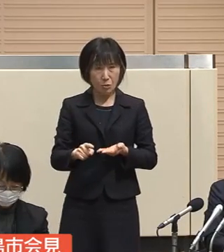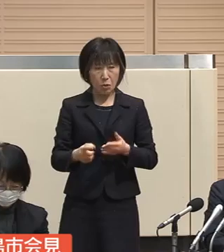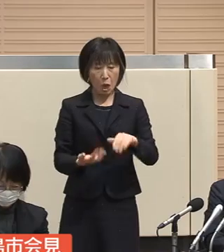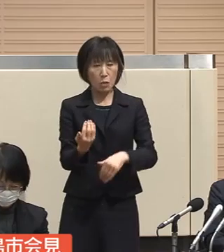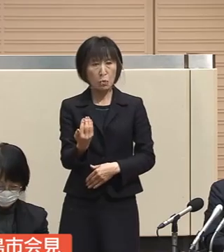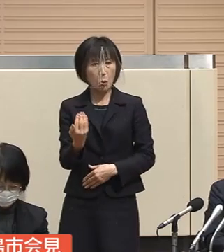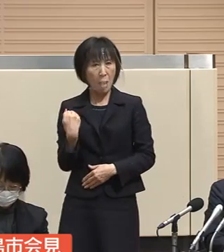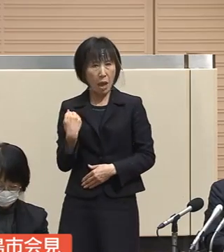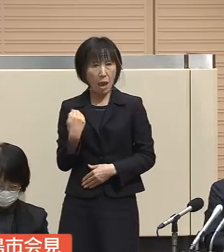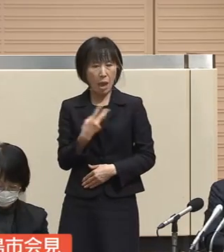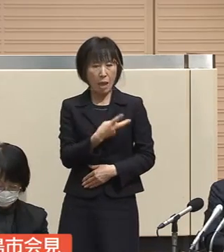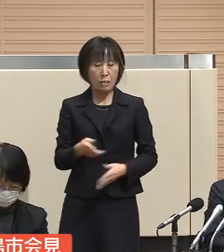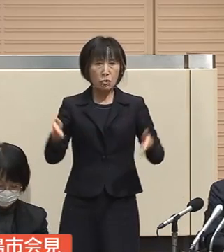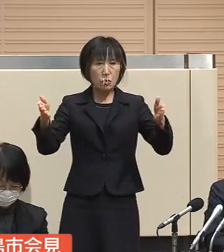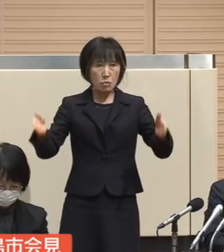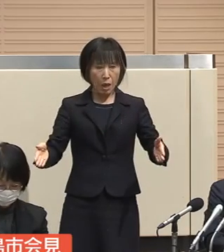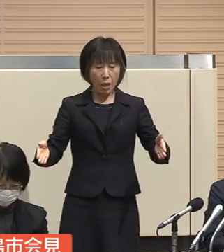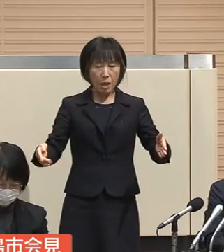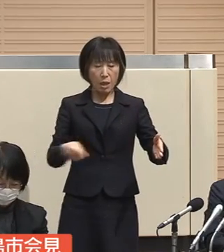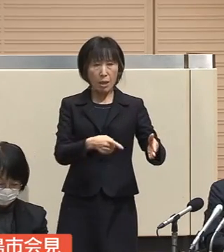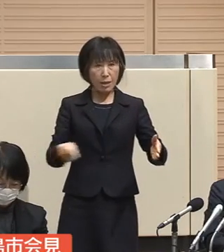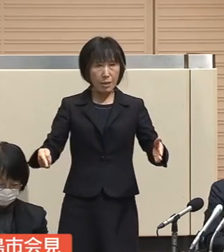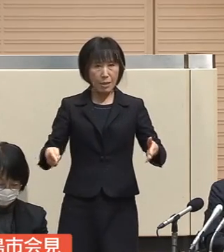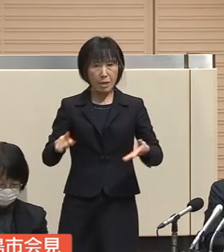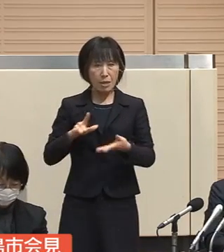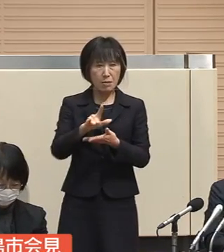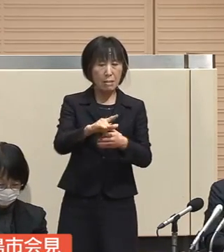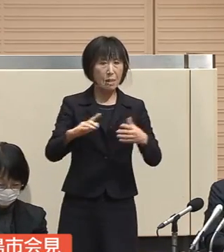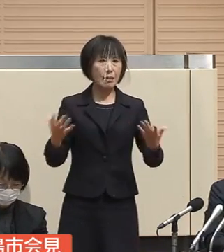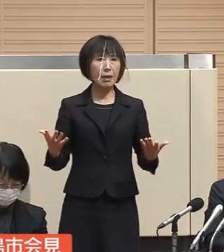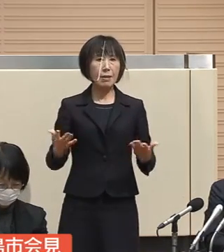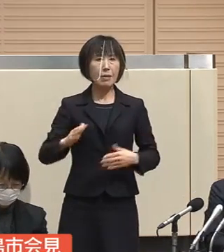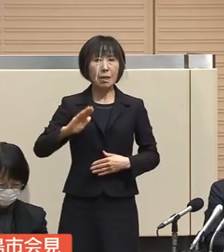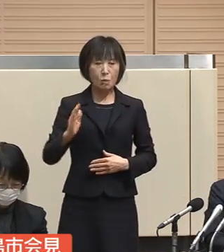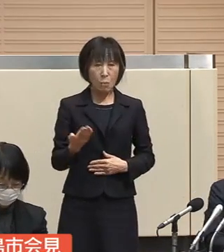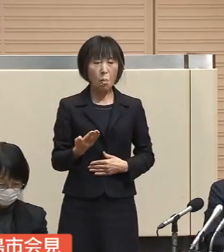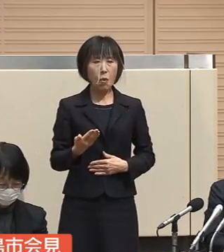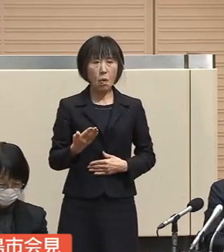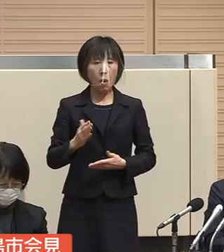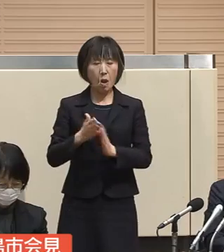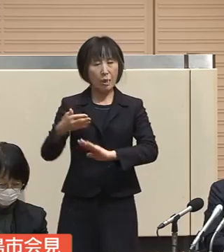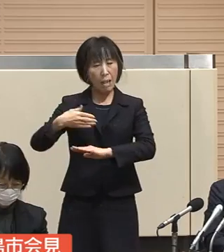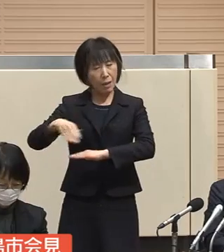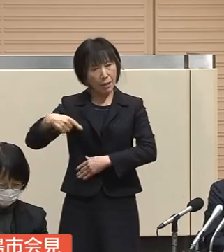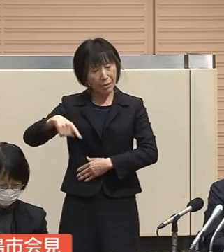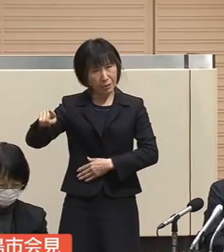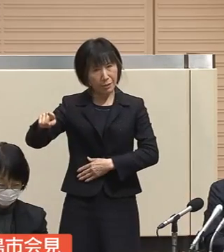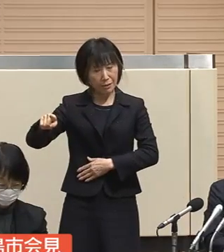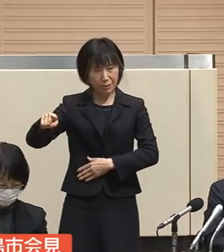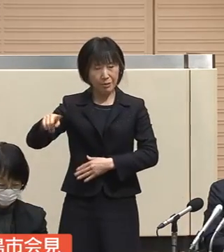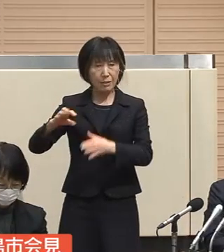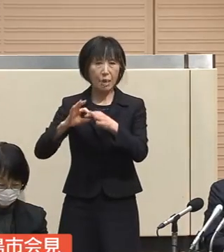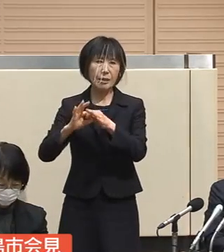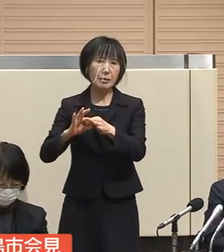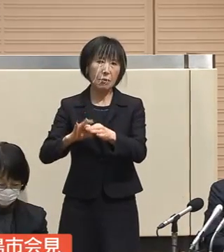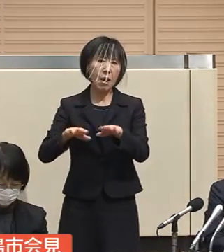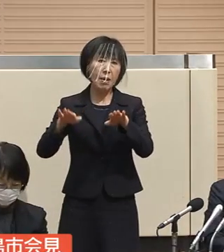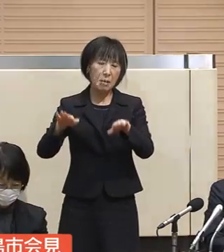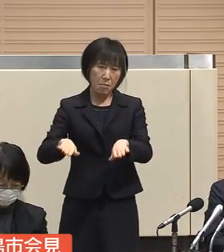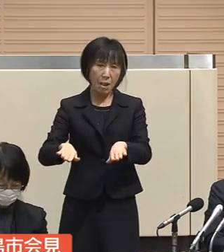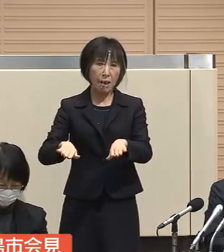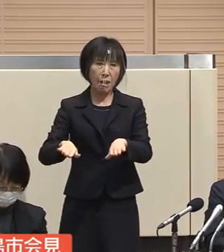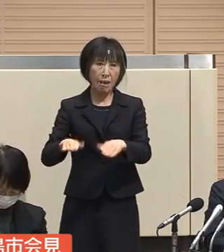前14日以内に渡航歴はありませんが、県外への往来に関しましては現